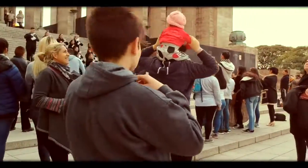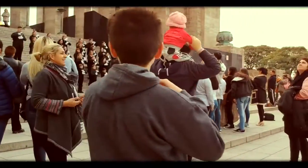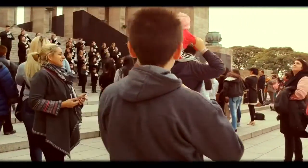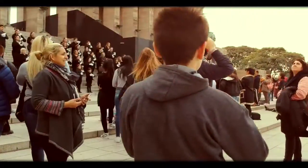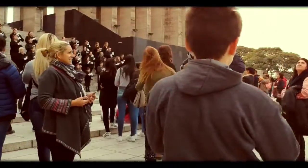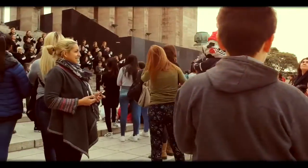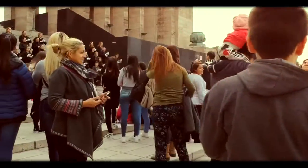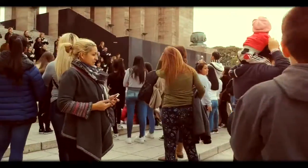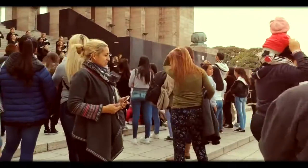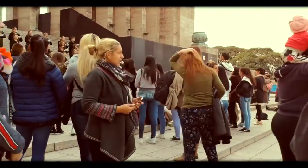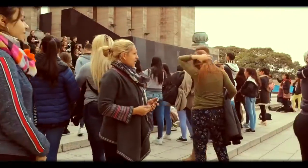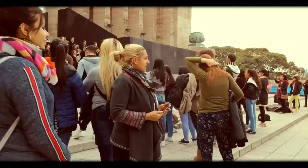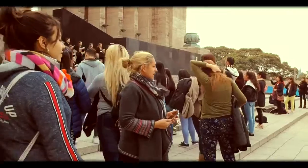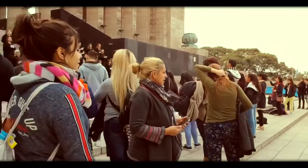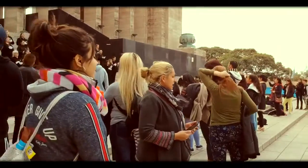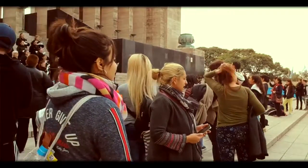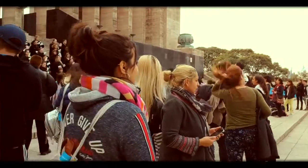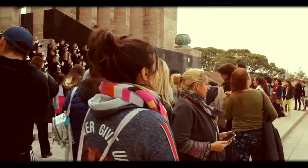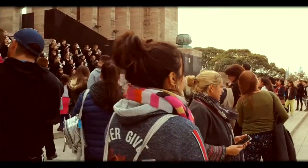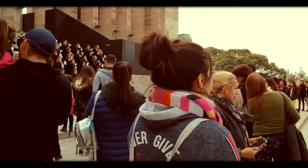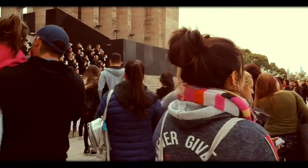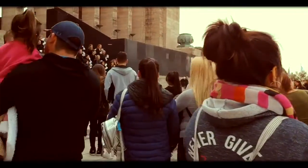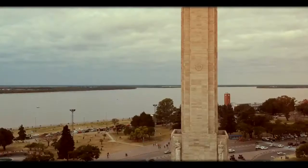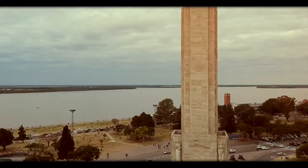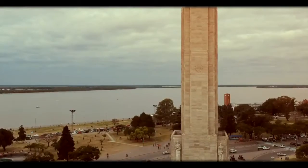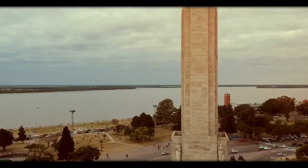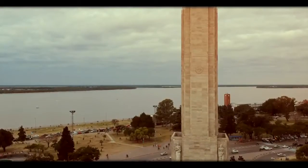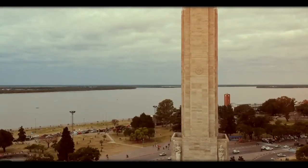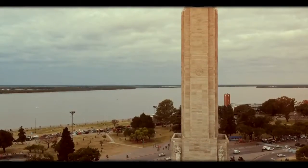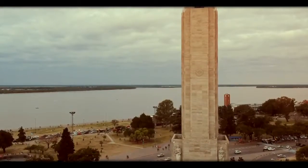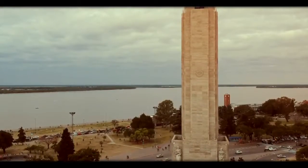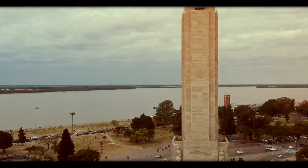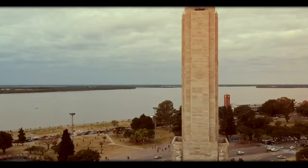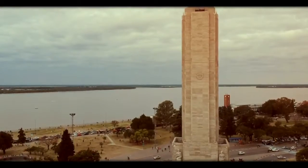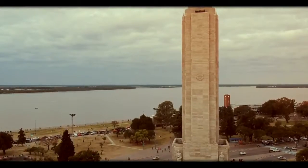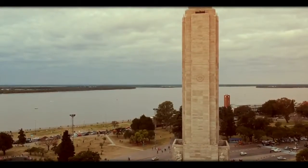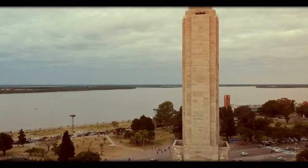America's America's new